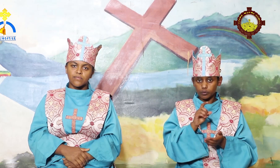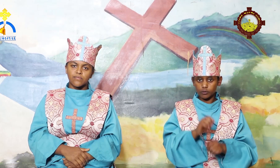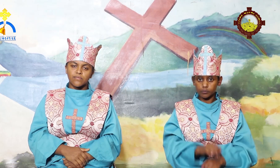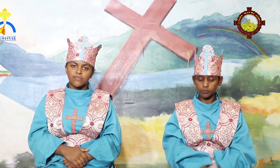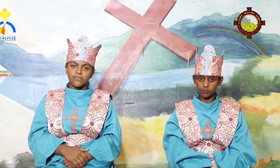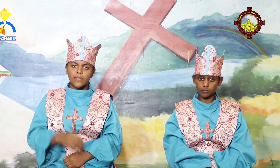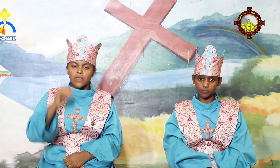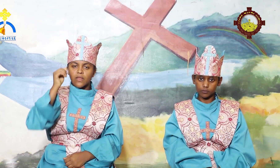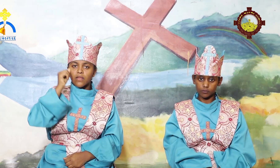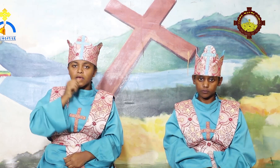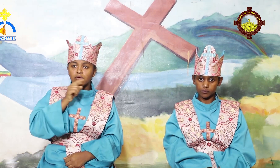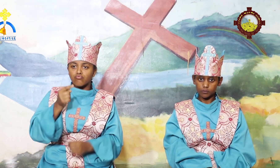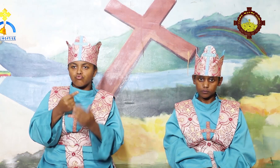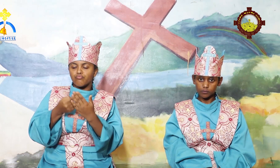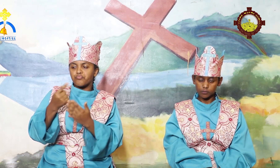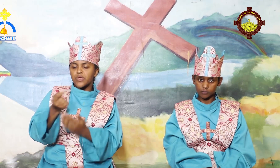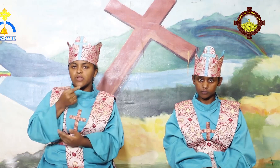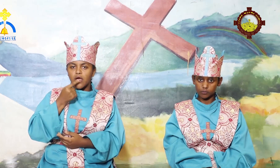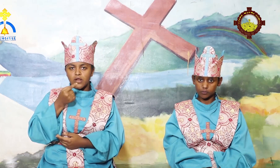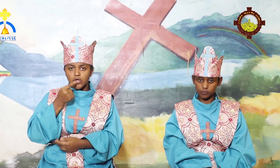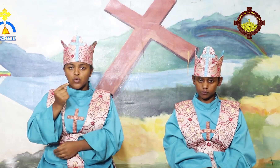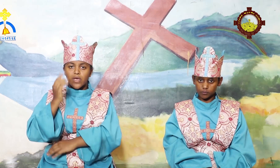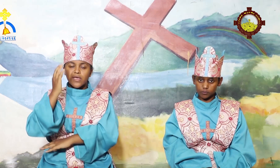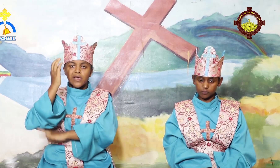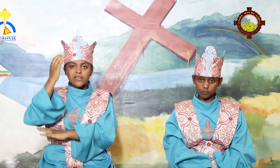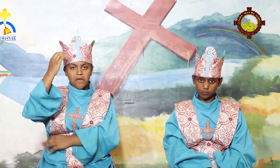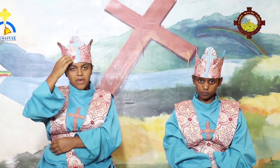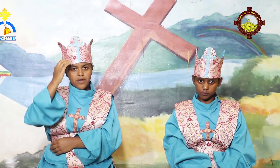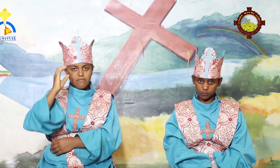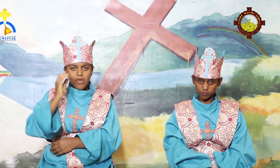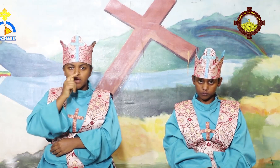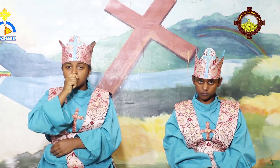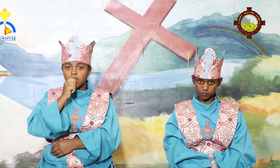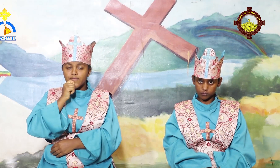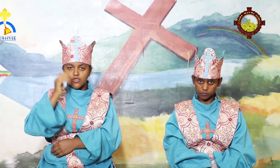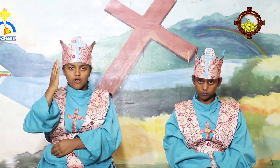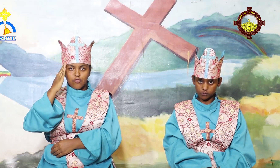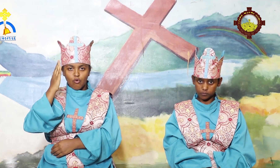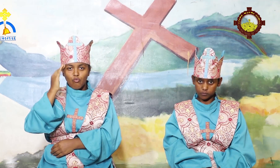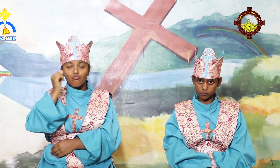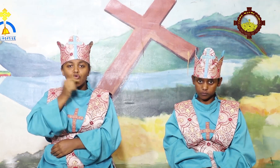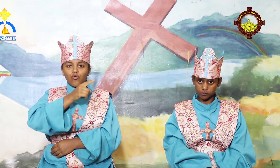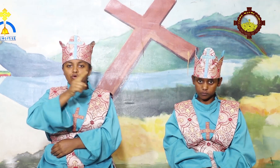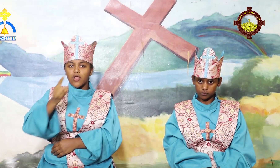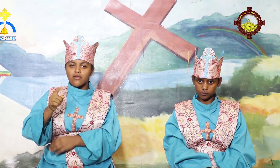ምንድናት ብለው ጠየቁት። እርሱም እንዲህ አላቸው። የእግዚአብሔርን መንግስት ምስጢር